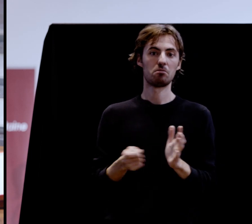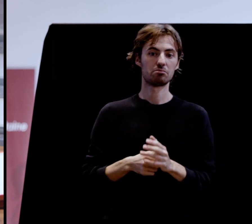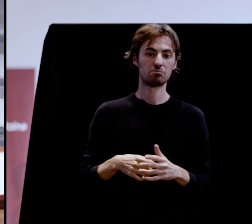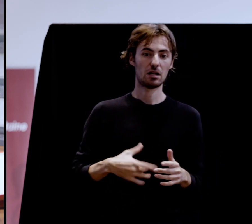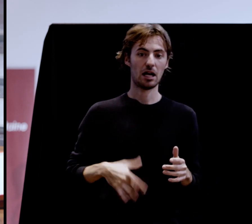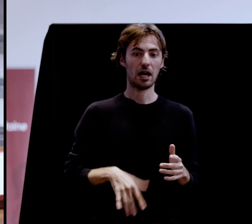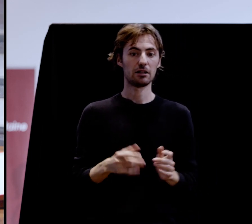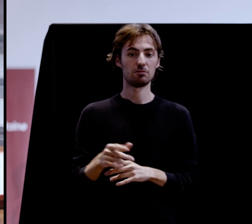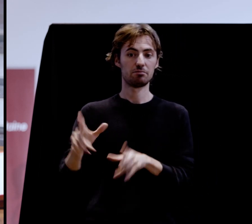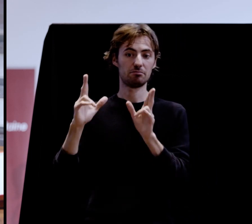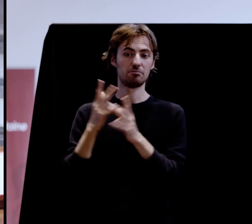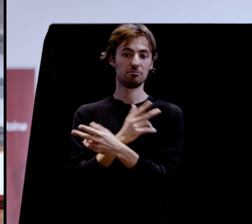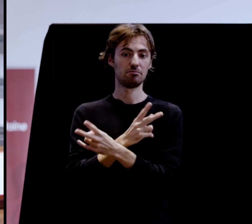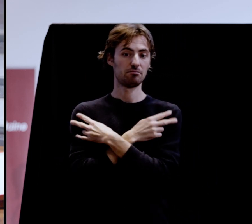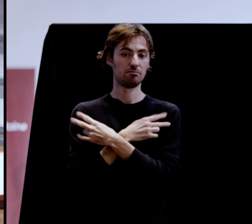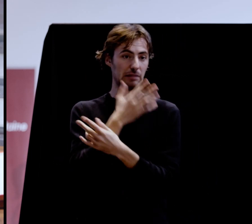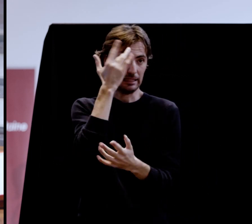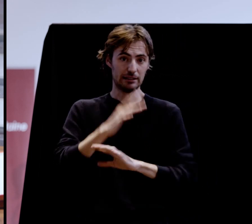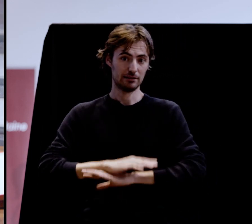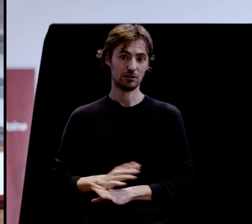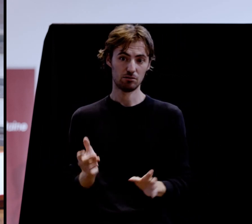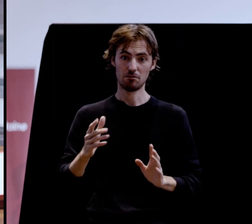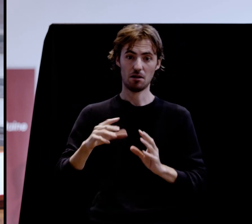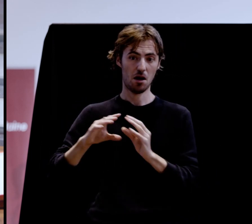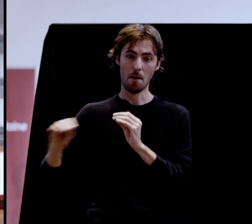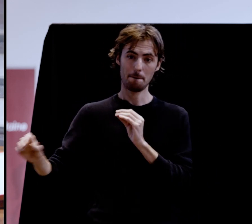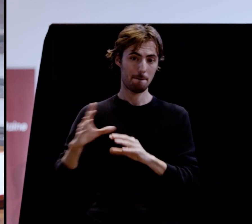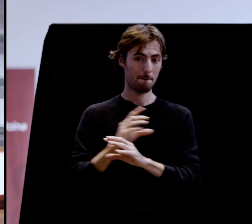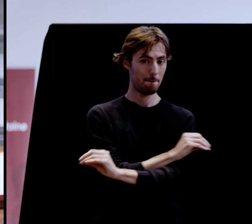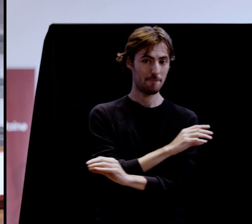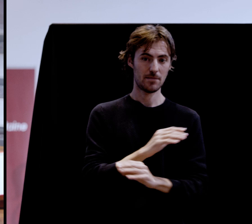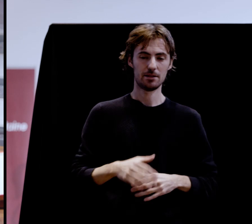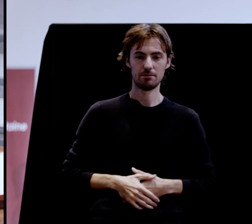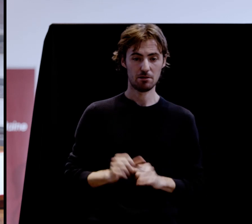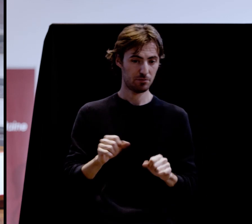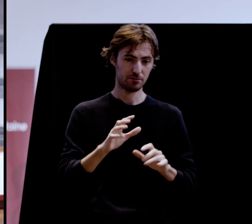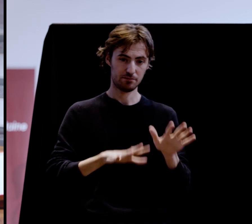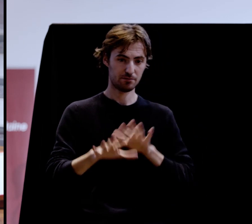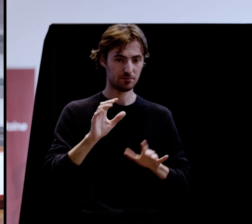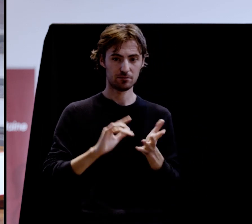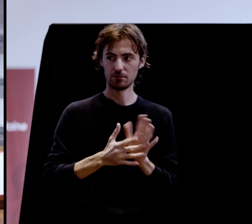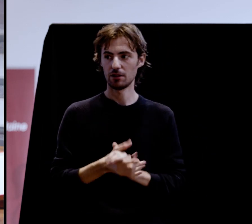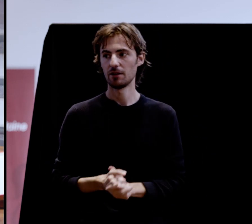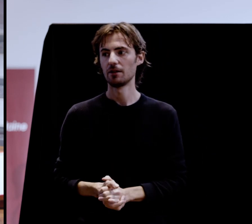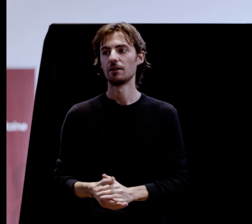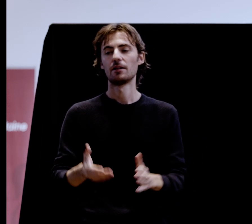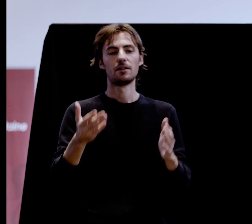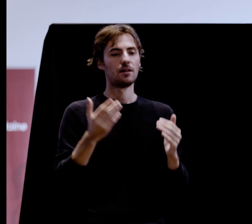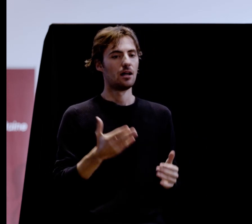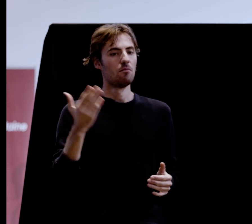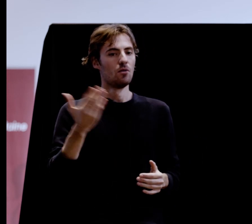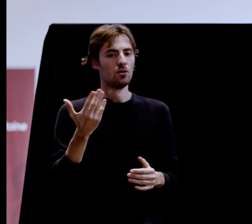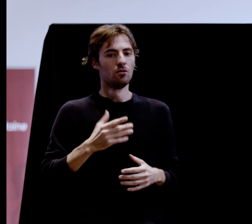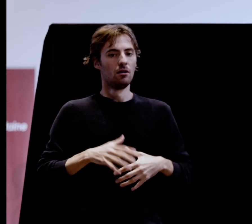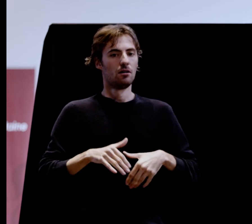moment le plus facile pour les avoir. Mais tout est envisageable. Et alors, le besoin contraceptif, si on ne le recherche pas, on